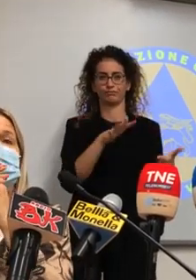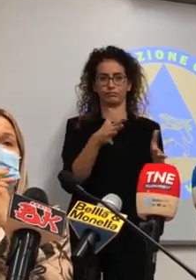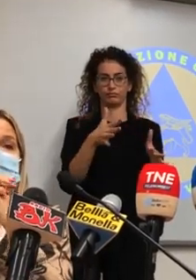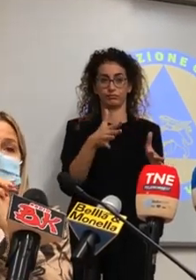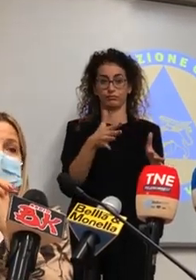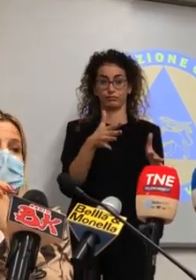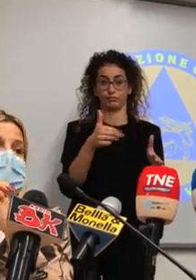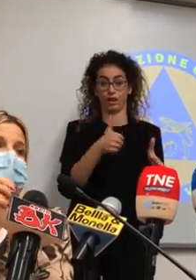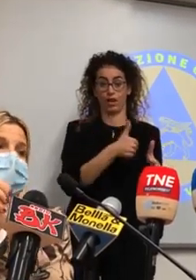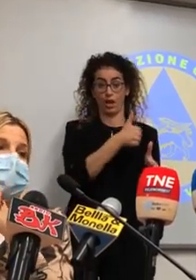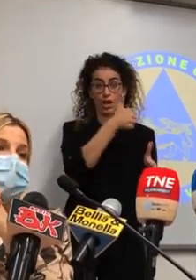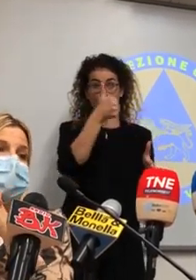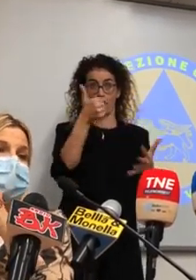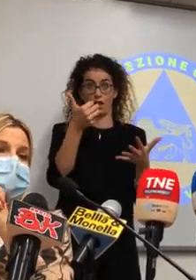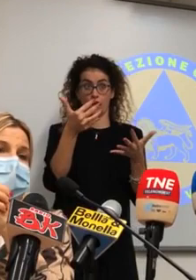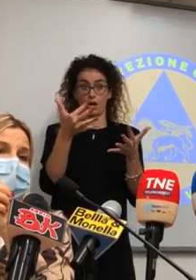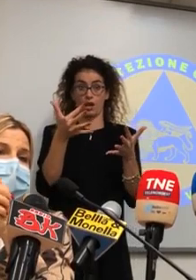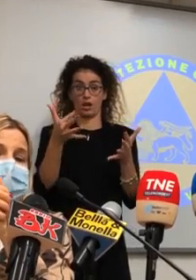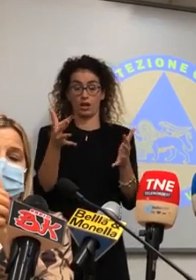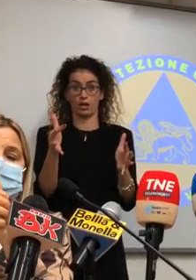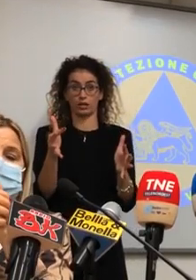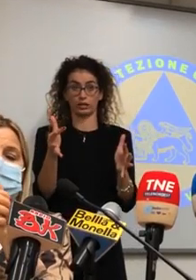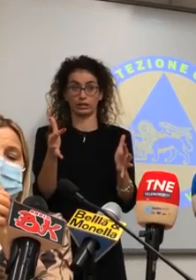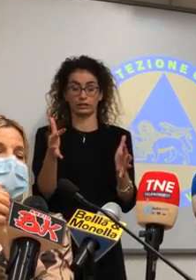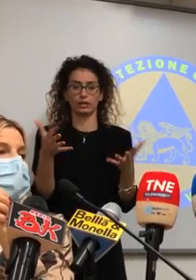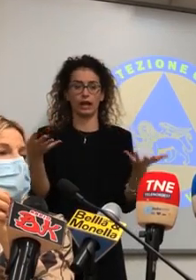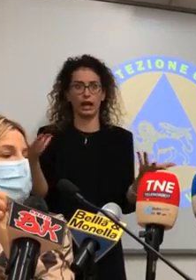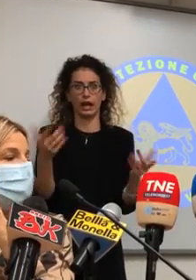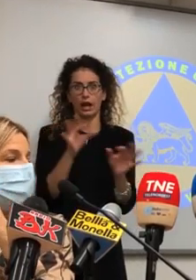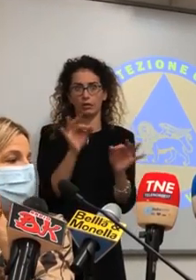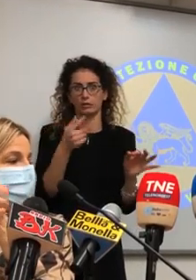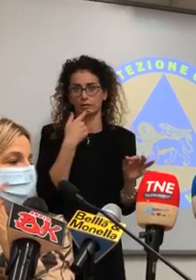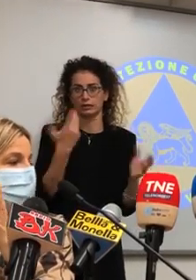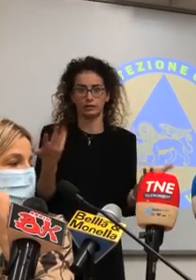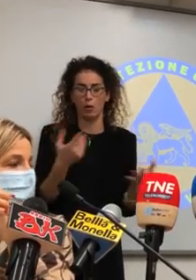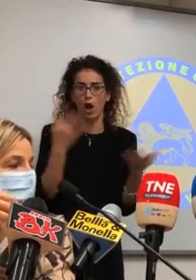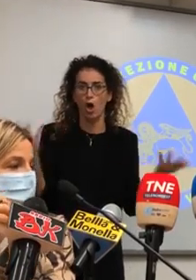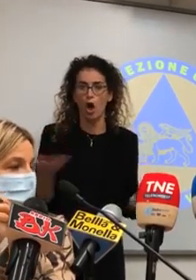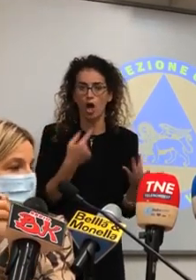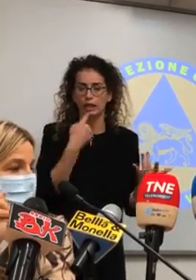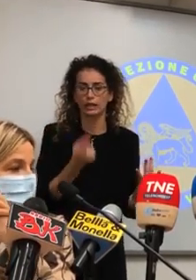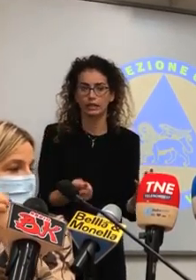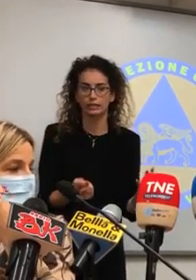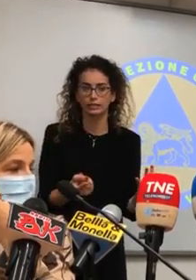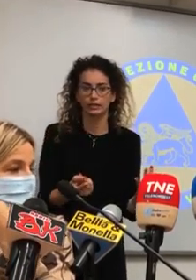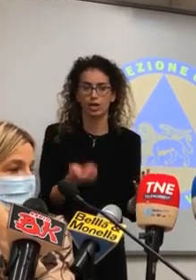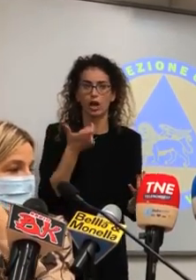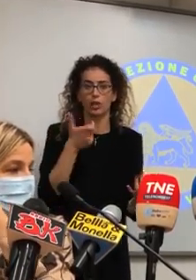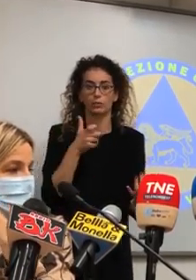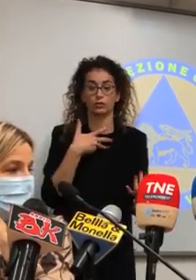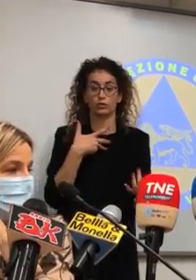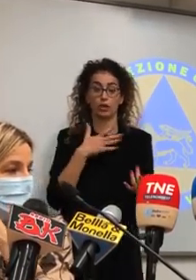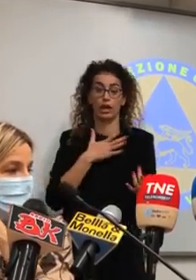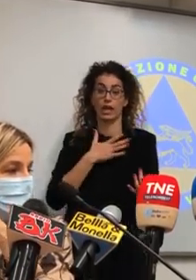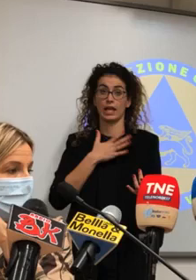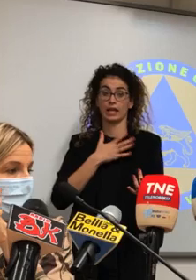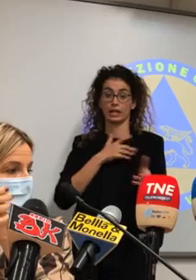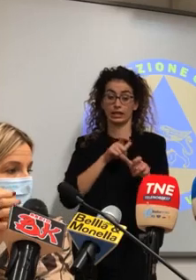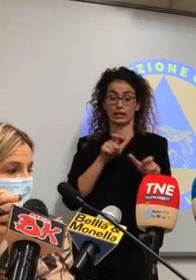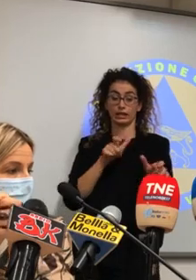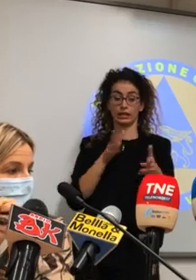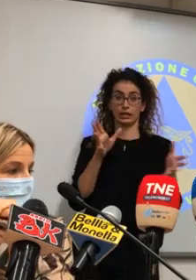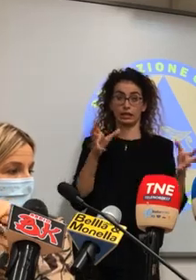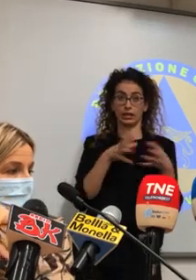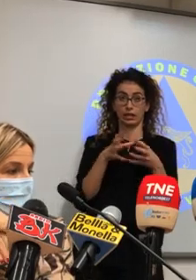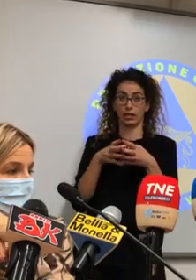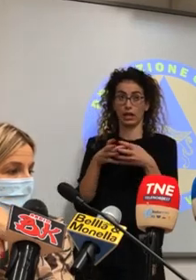anno di riffa di là fa qualcuno deve dire qualcosa, perché se no c'è qualcuno, cioè, cominceremo a avere delle fasce di età che